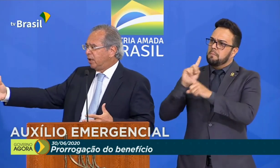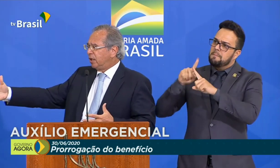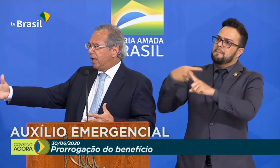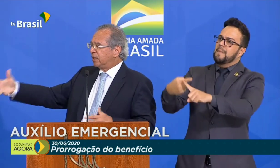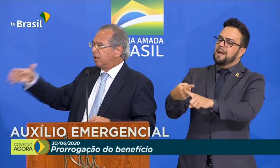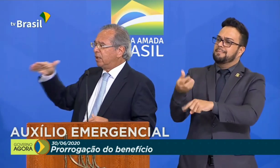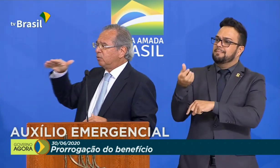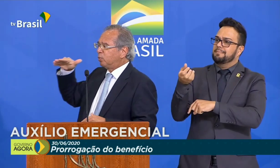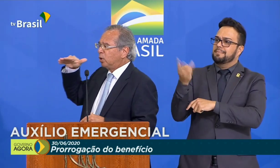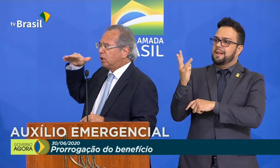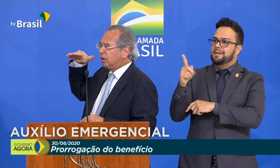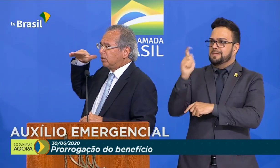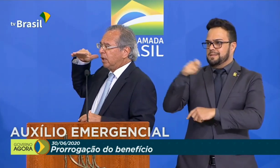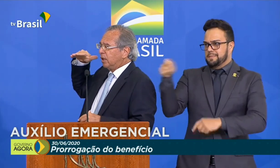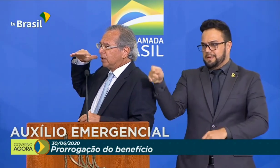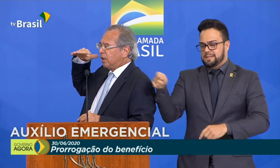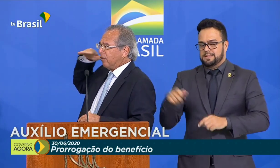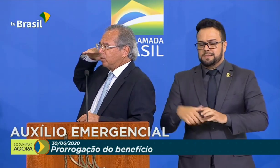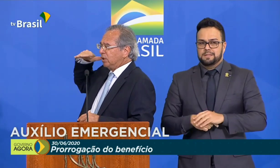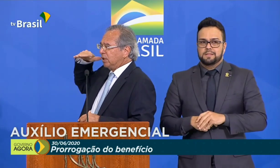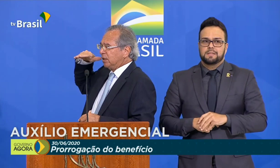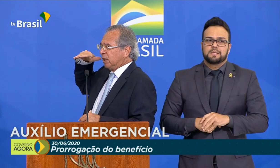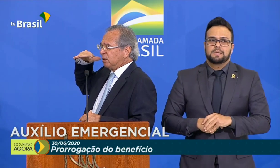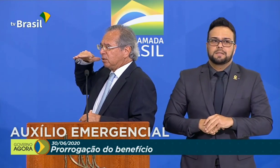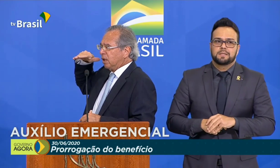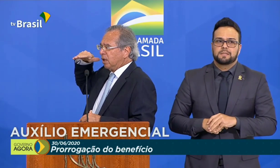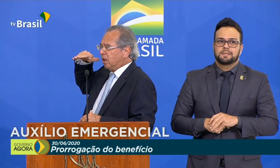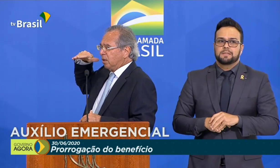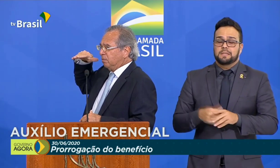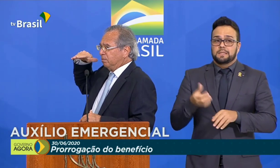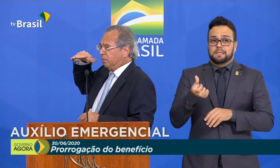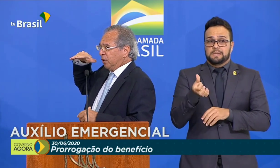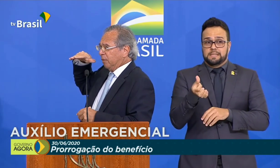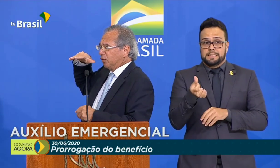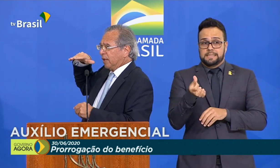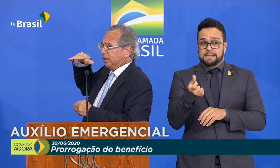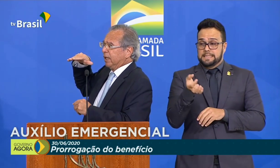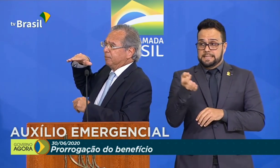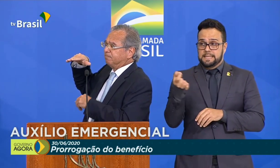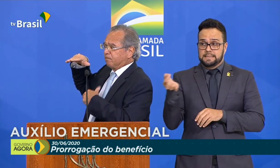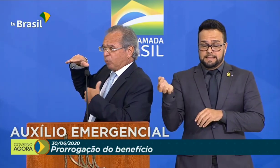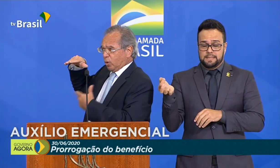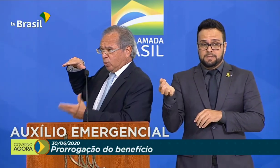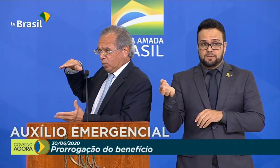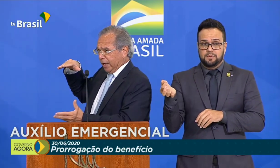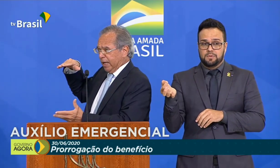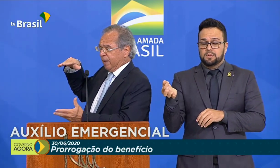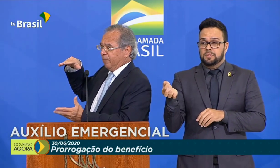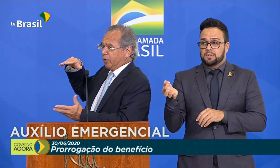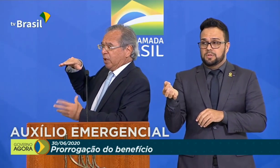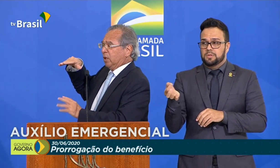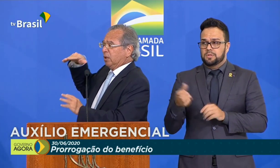inteligente. E atendamos, portanto, estávamos em 600, podemos fazer